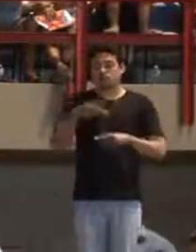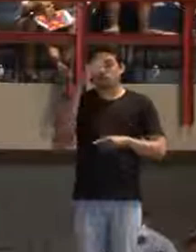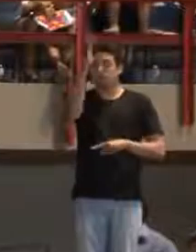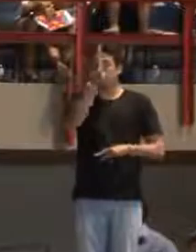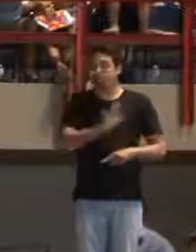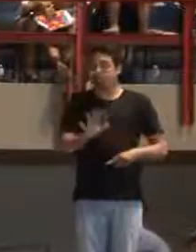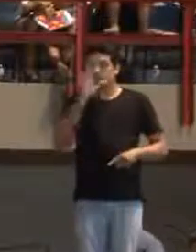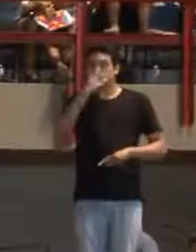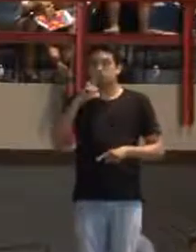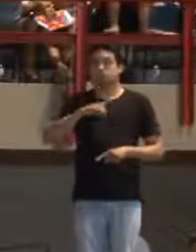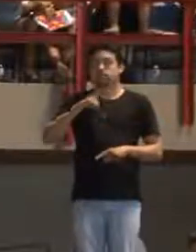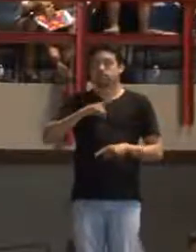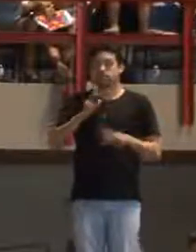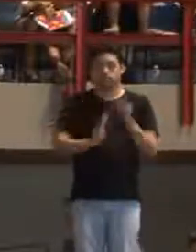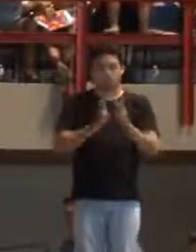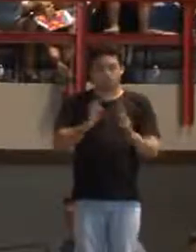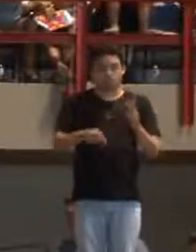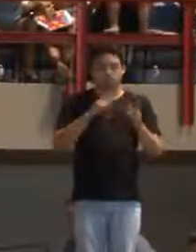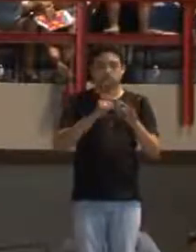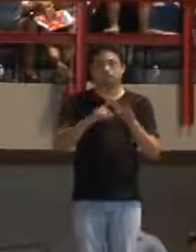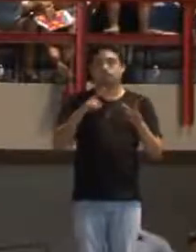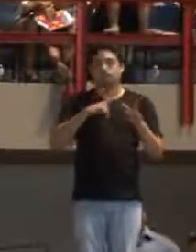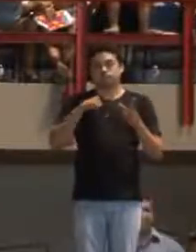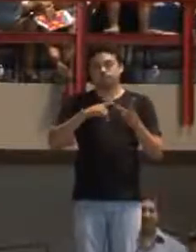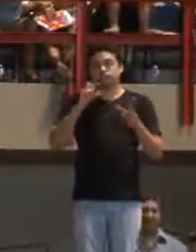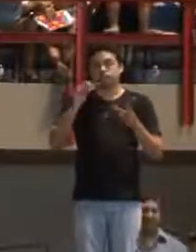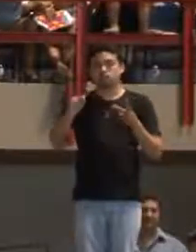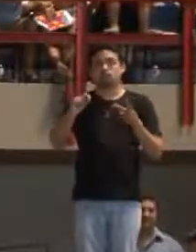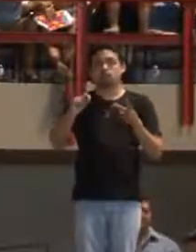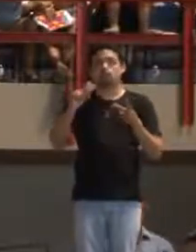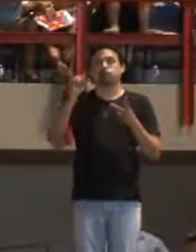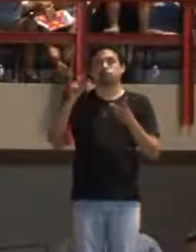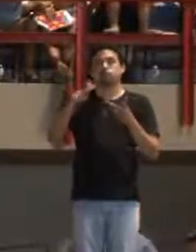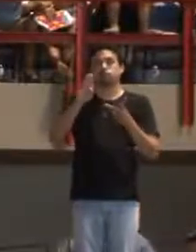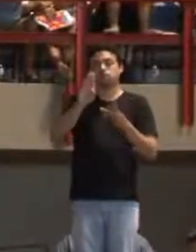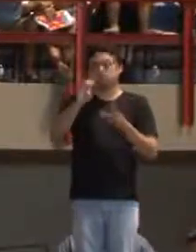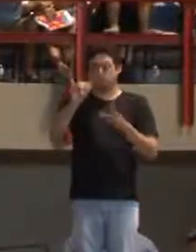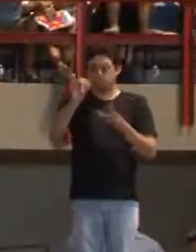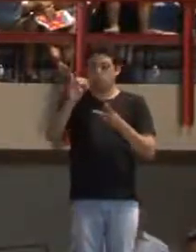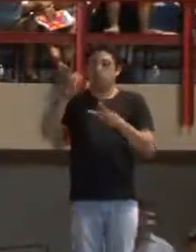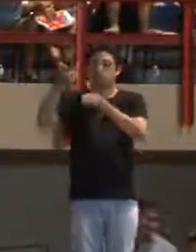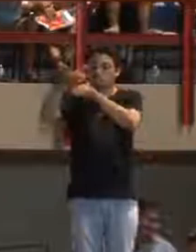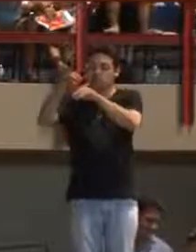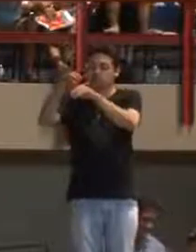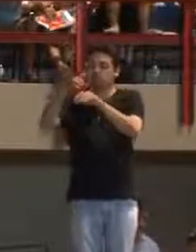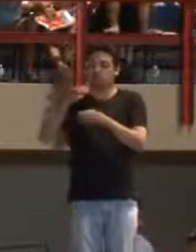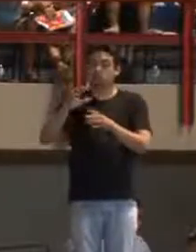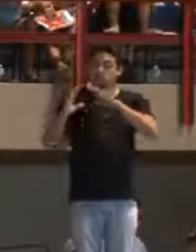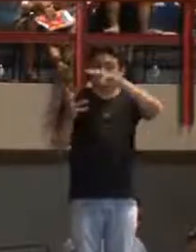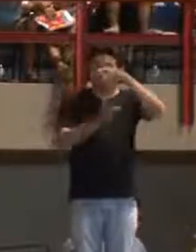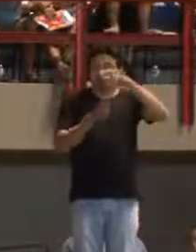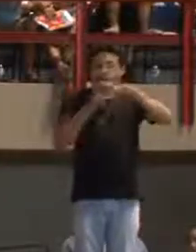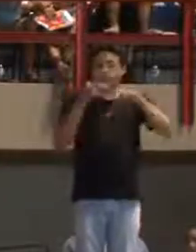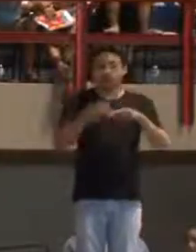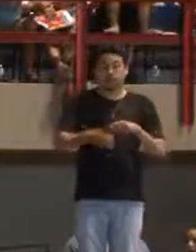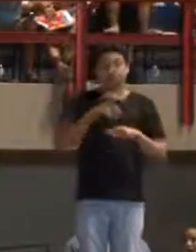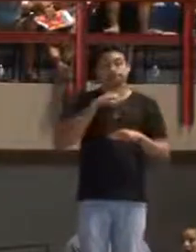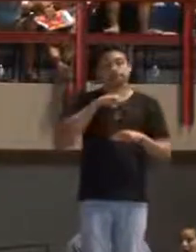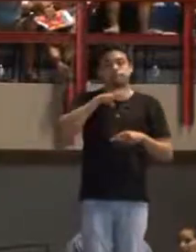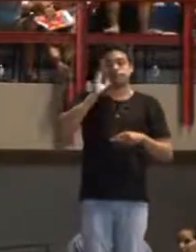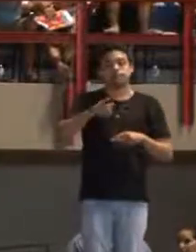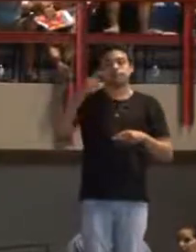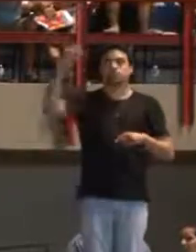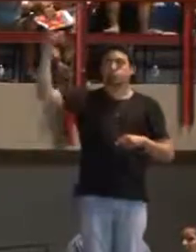Brasil tem bastante petróleo. O Brasil é o maior produtor de biocombustíveis no mundo. Nós temos potencial para